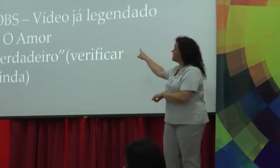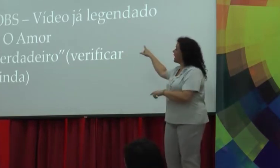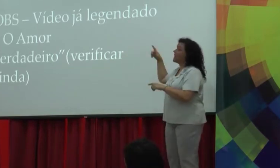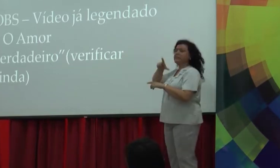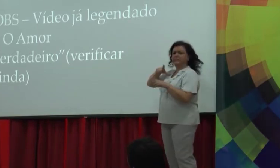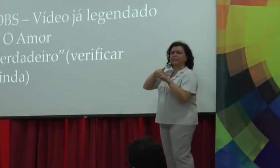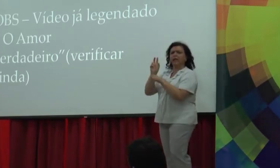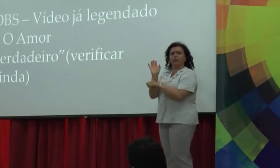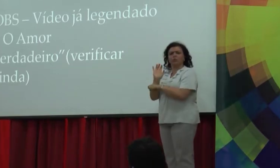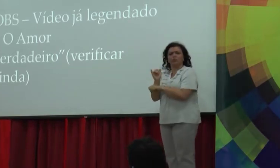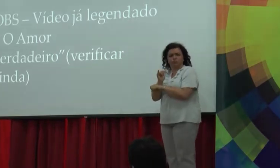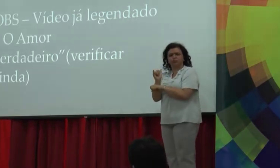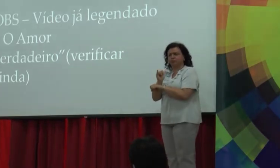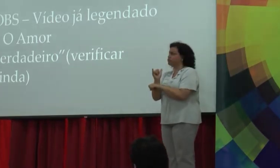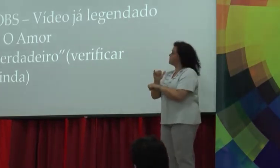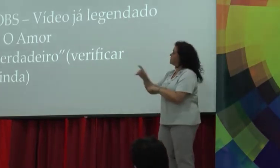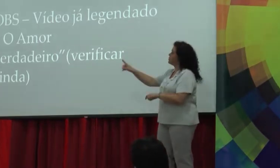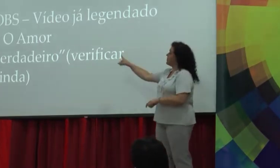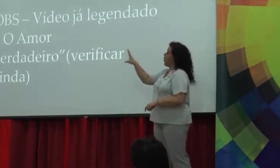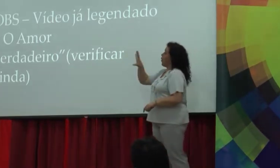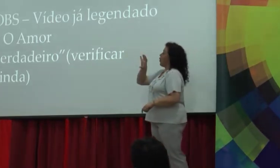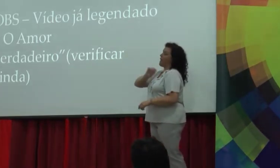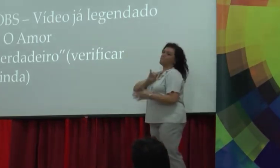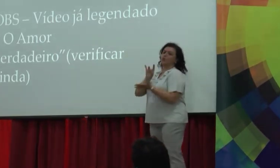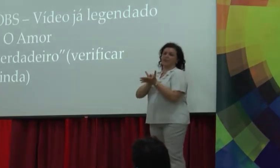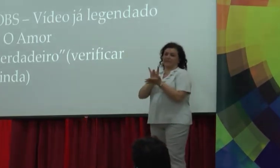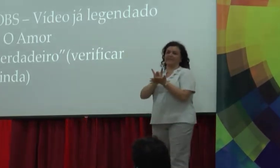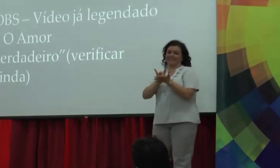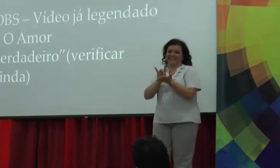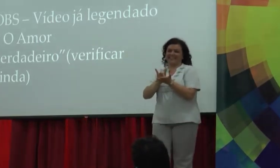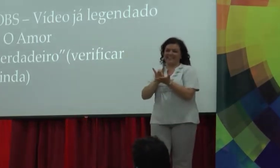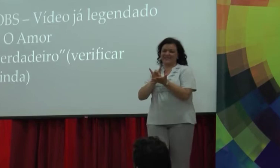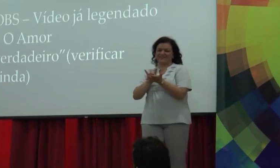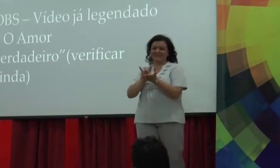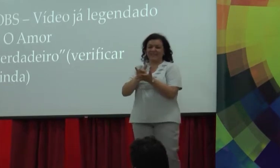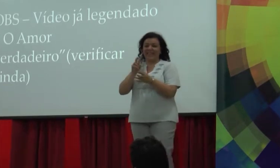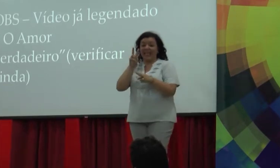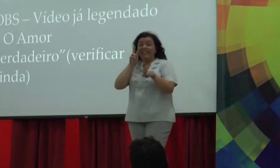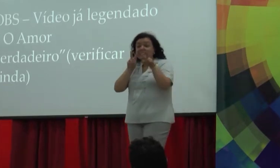vídeo legendado, O Amor Verdadeiro, tá?